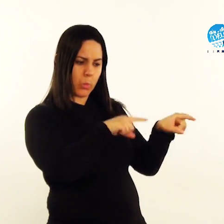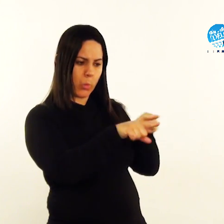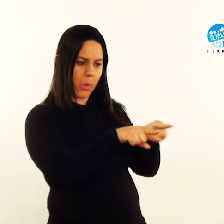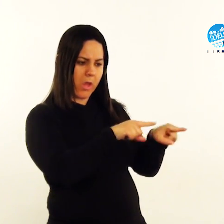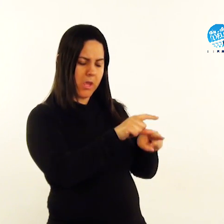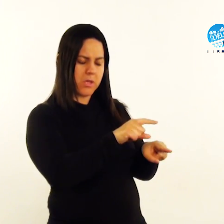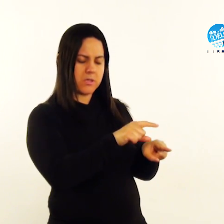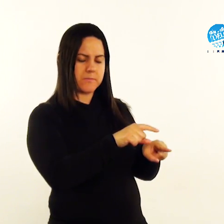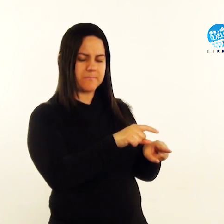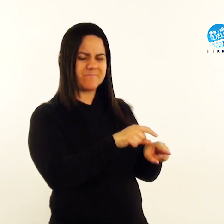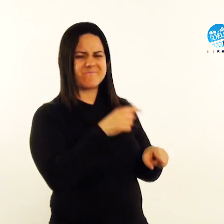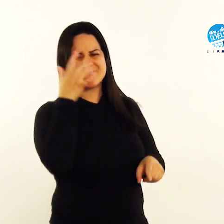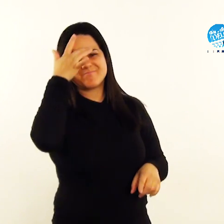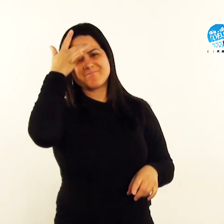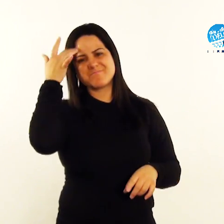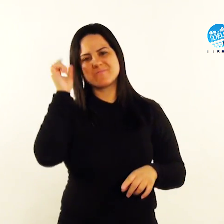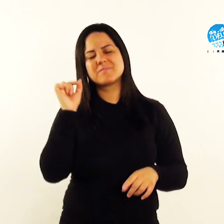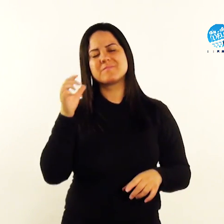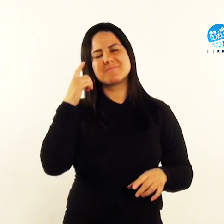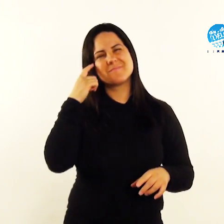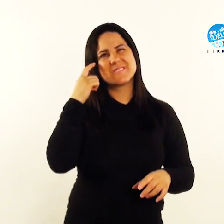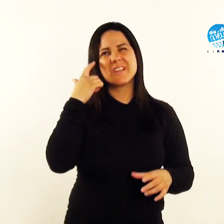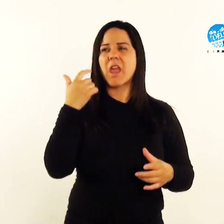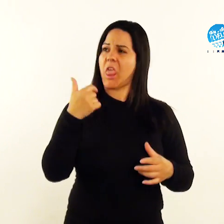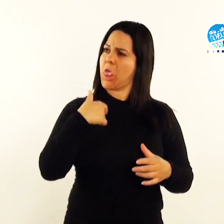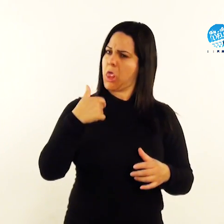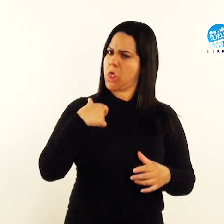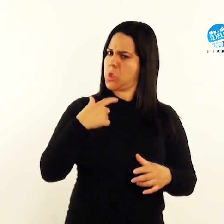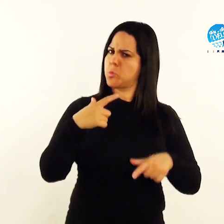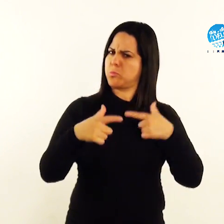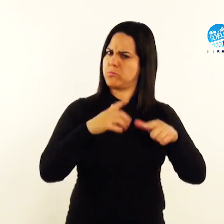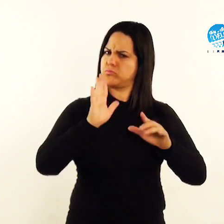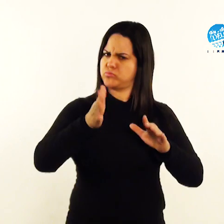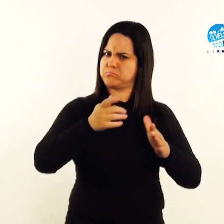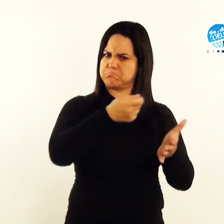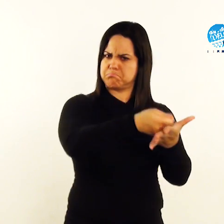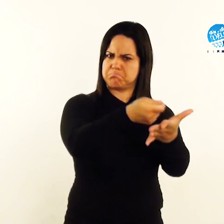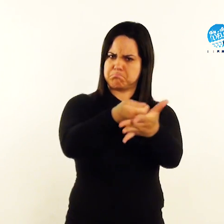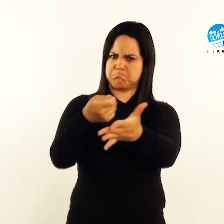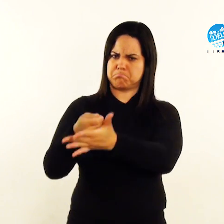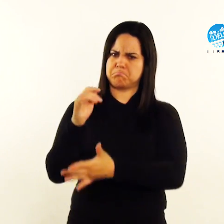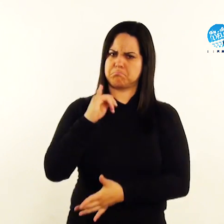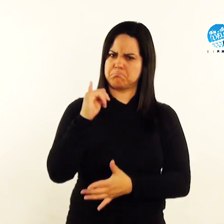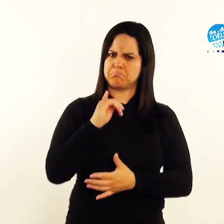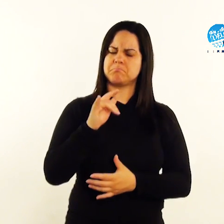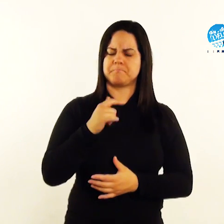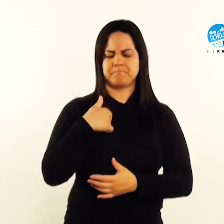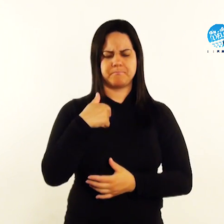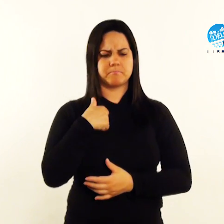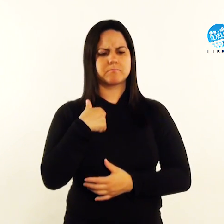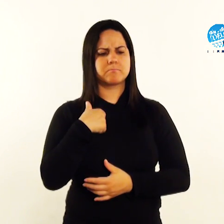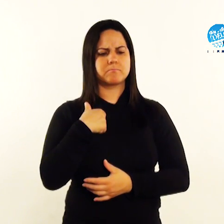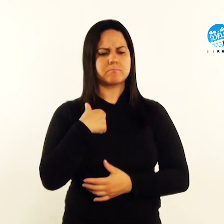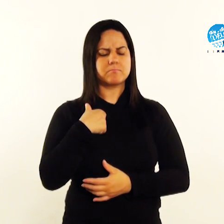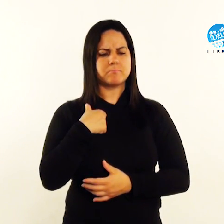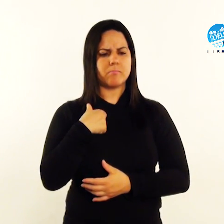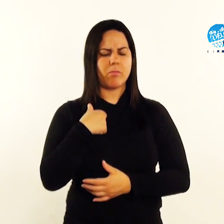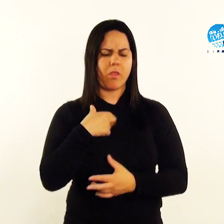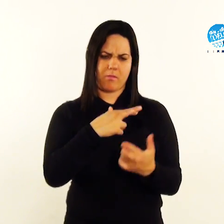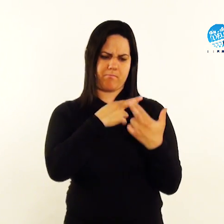E aí as pessoas diziam o seguinte: olha, eu como coletor, eu vou assumir a coletoria